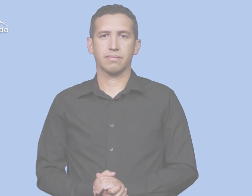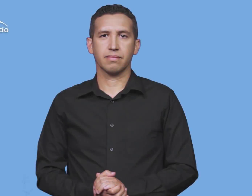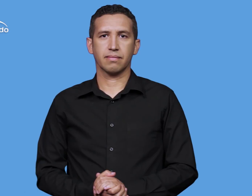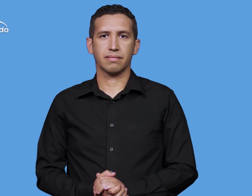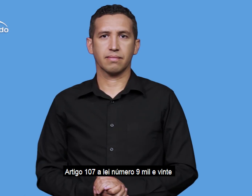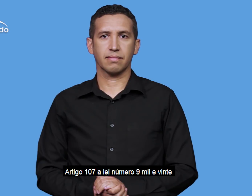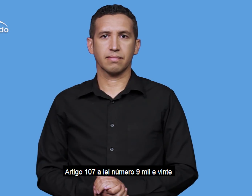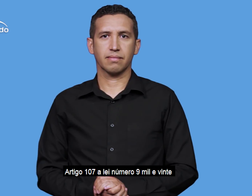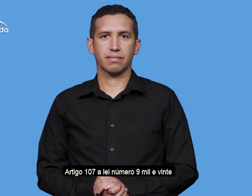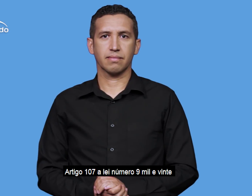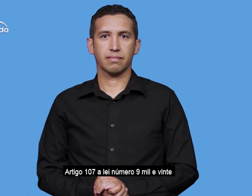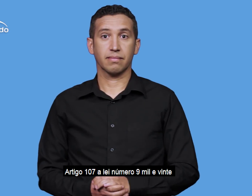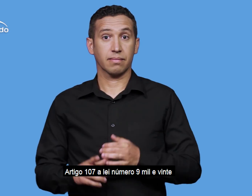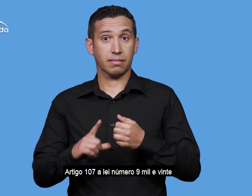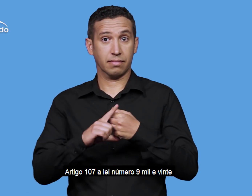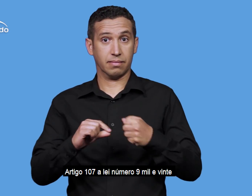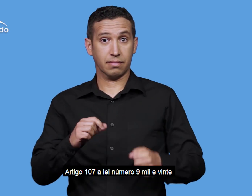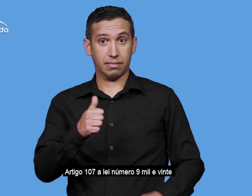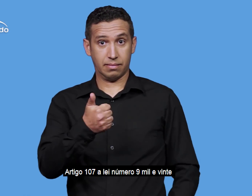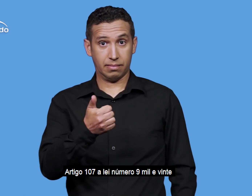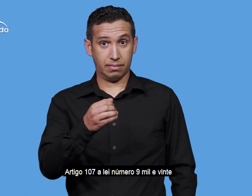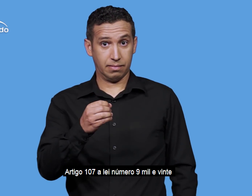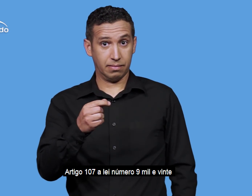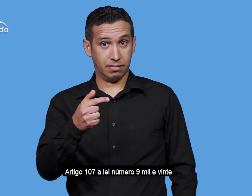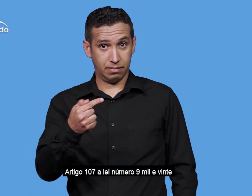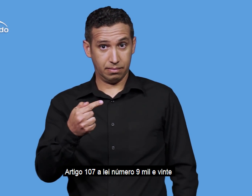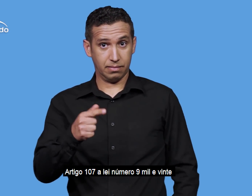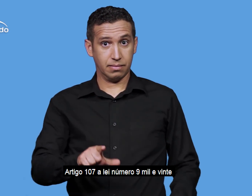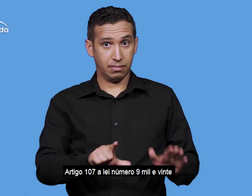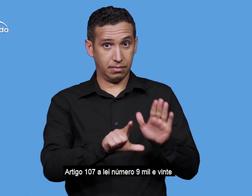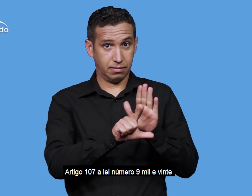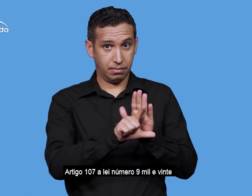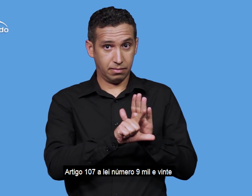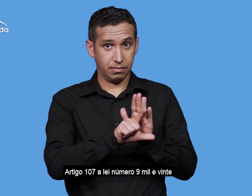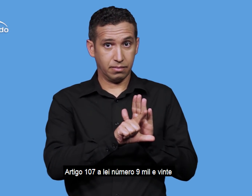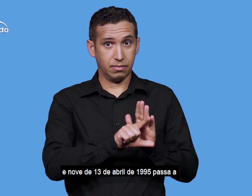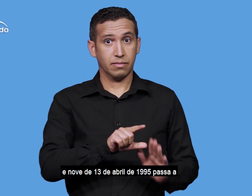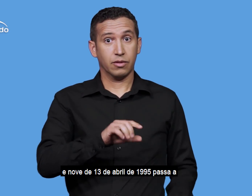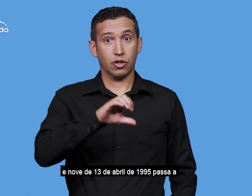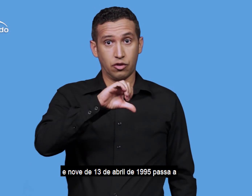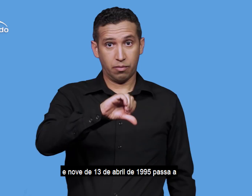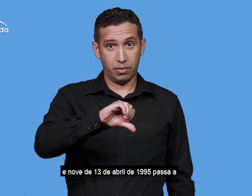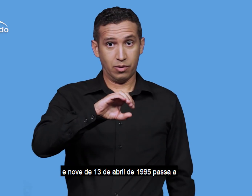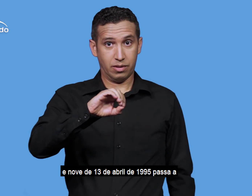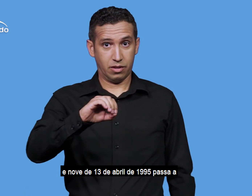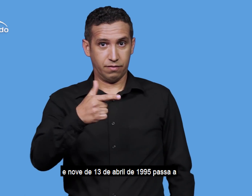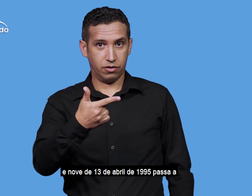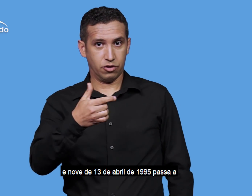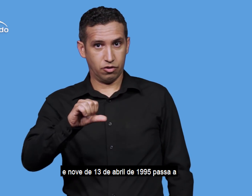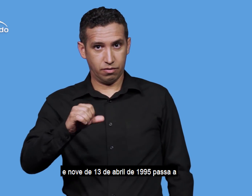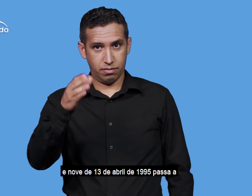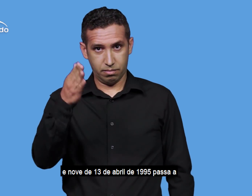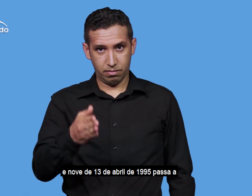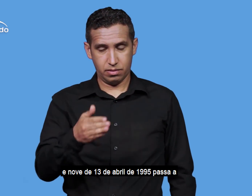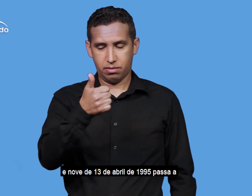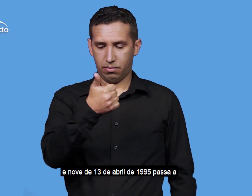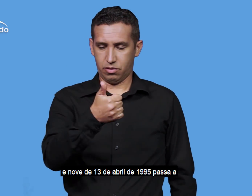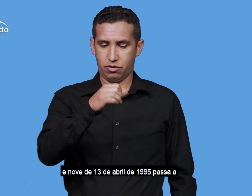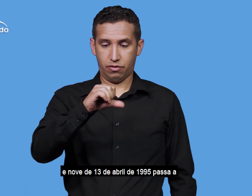o artigo 107 a lei número 9 mil e vinte e nove de 13 de abril de 1995